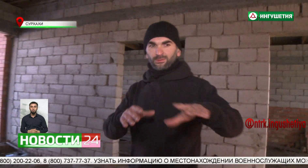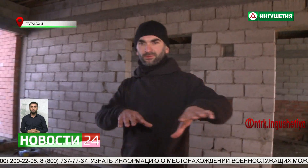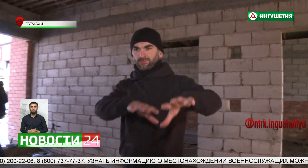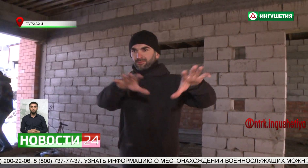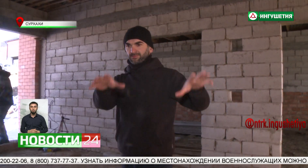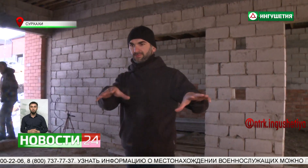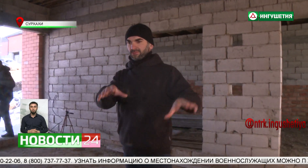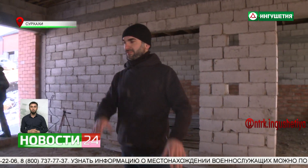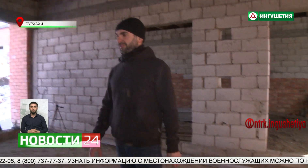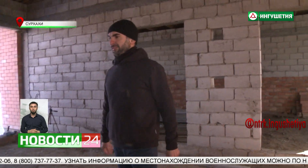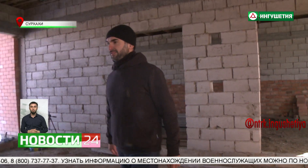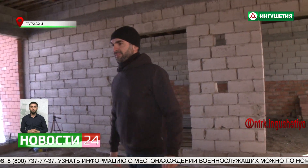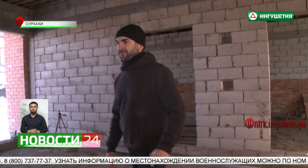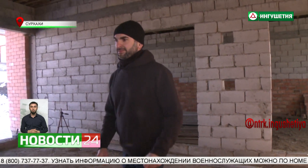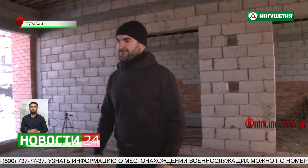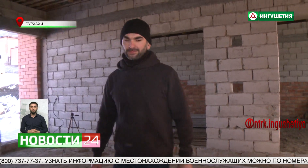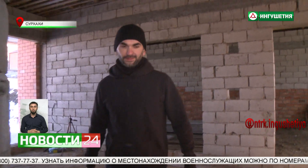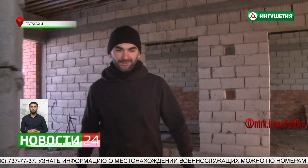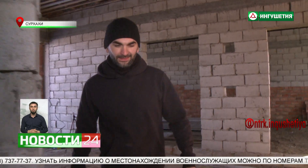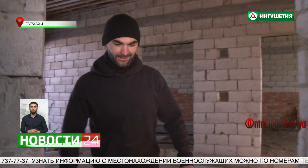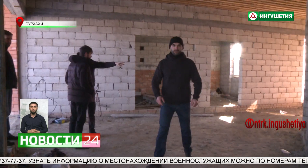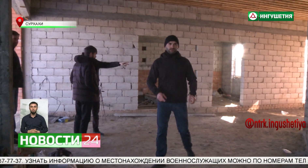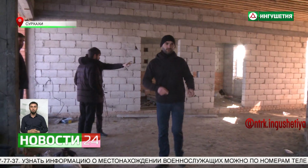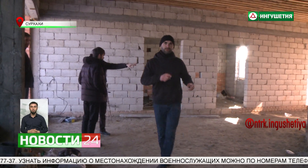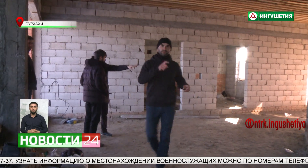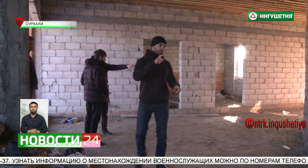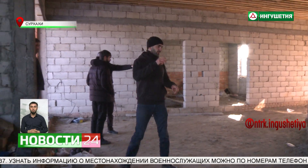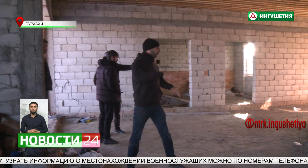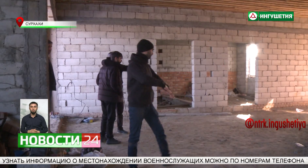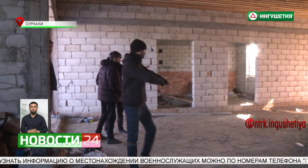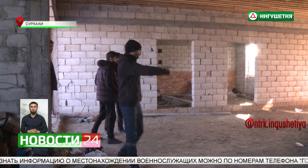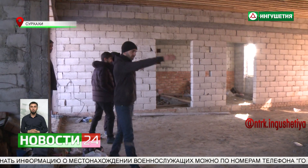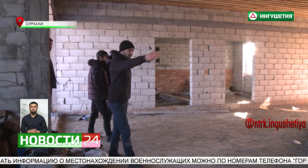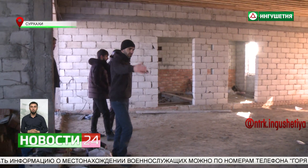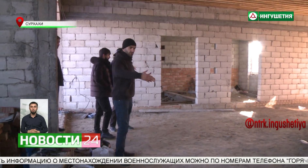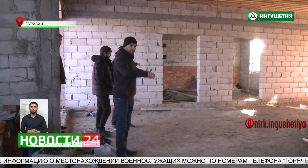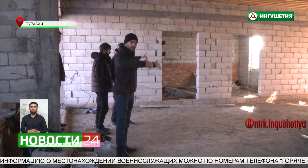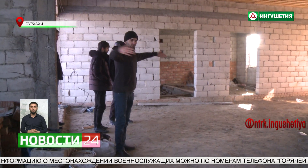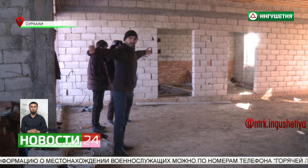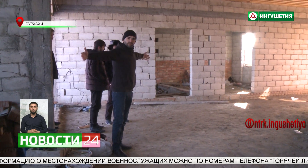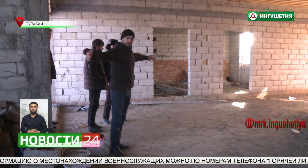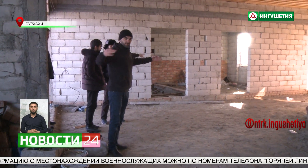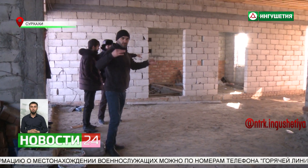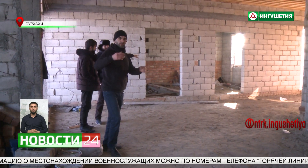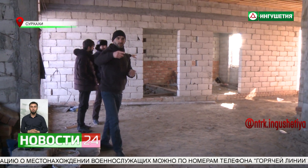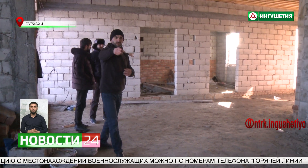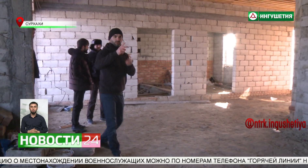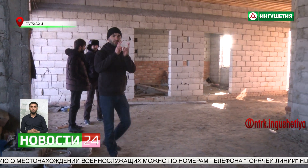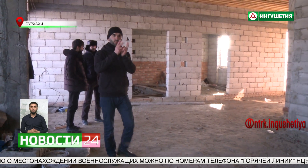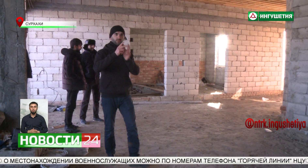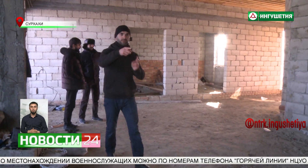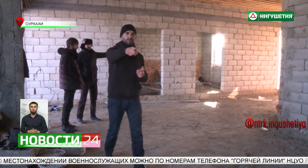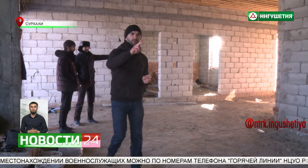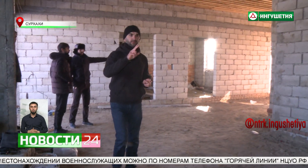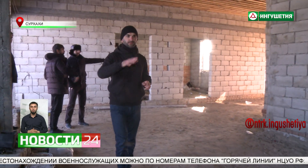Чуть дальше тоже спальня, но уже для детей. Тут уже будет большой холл, а рядом с ним просторная кухня с видом